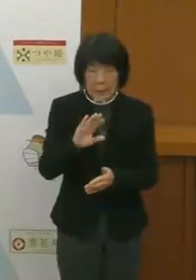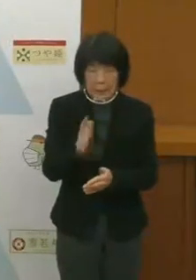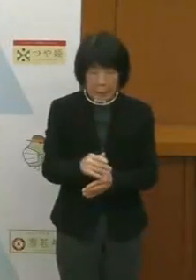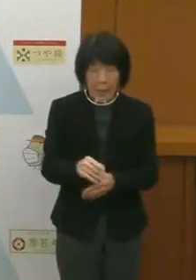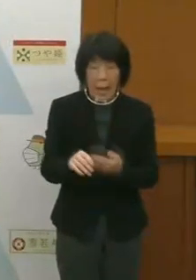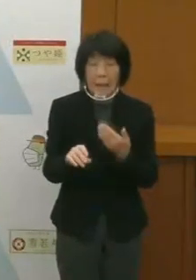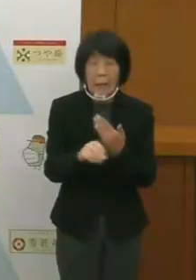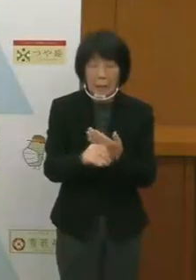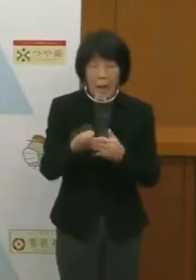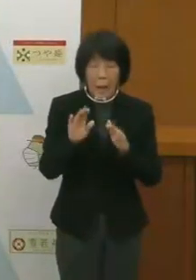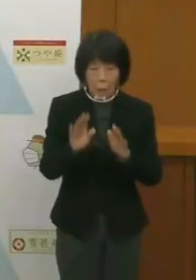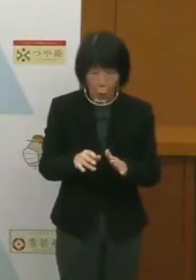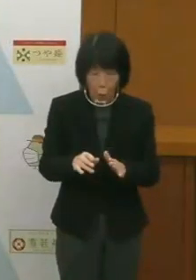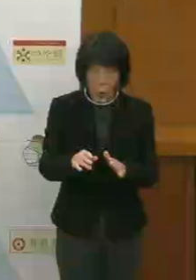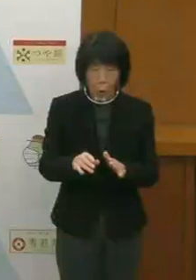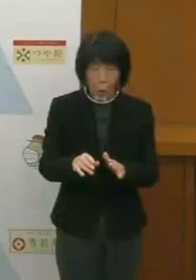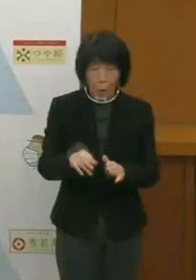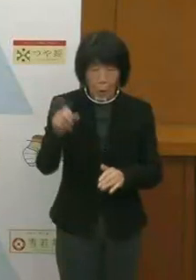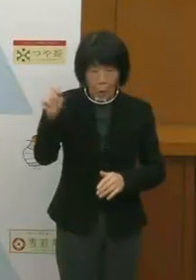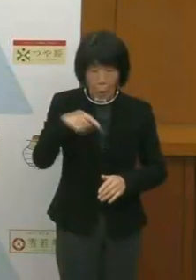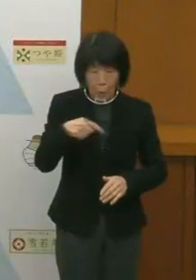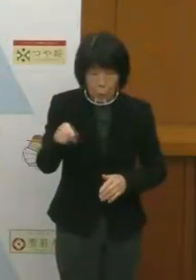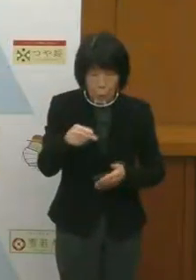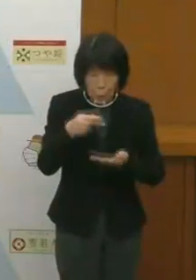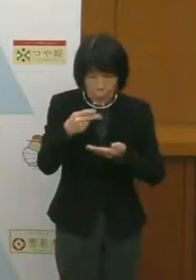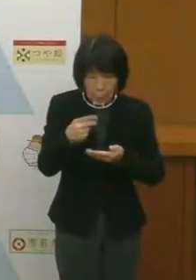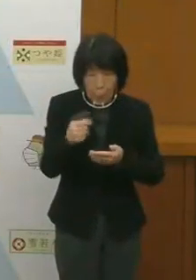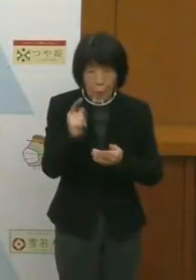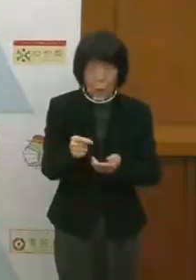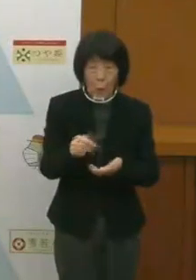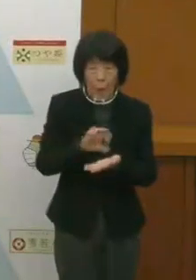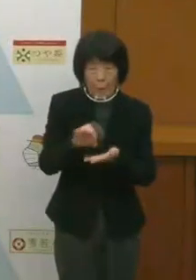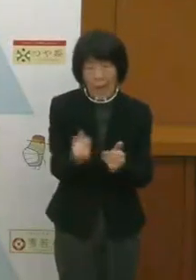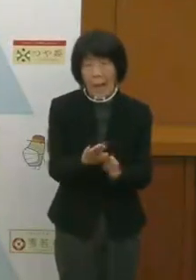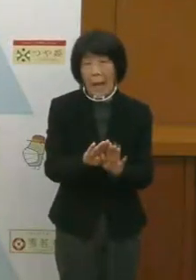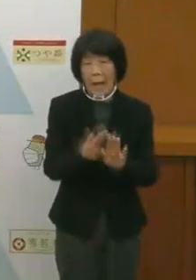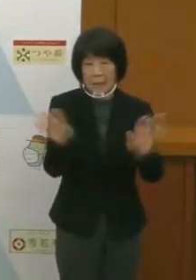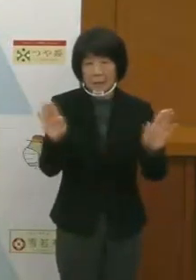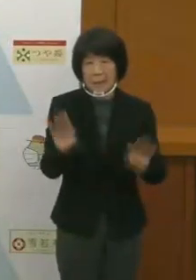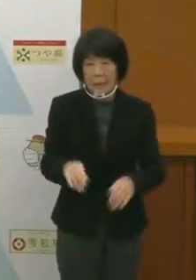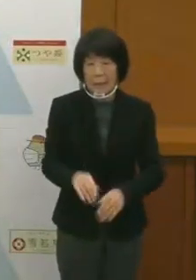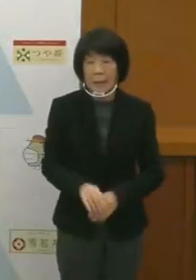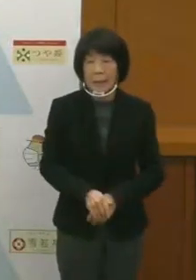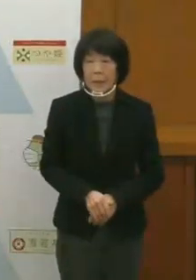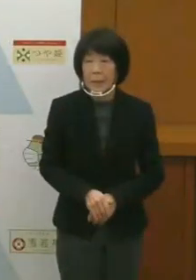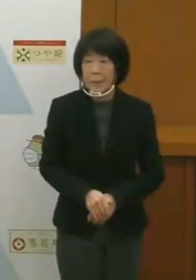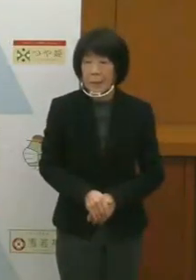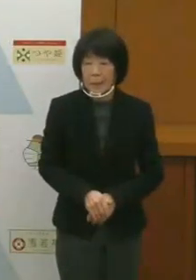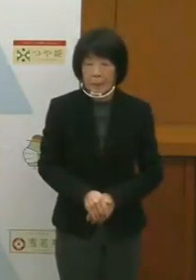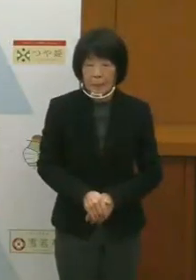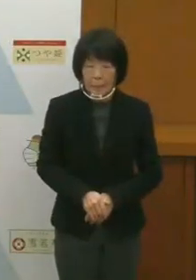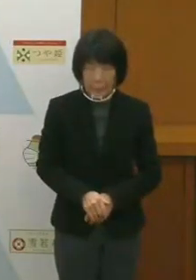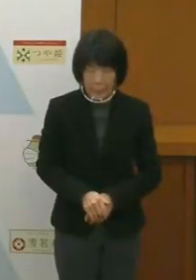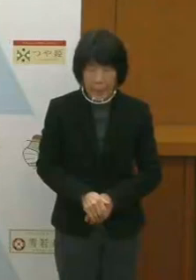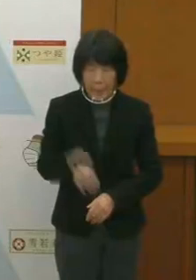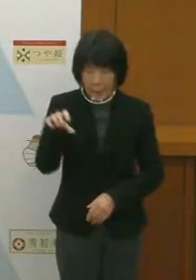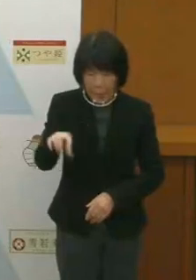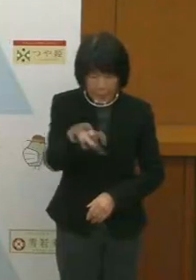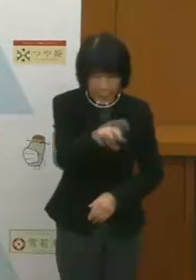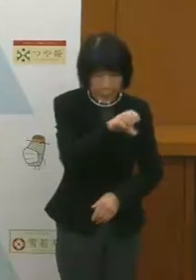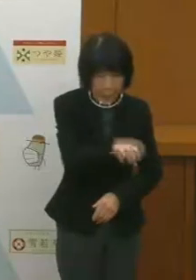GoTo イートも今日から販売始まって、NHK でも取材してますけども、結構各地でお年寄り並んで